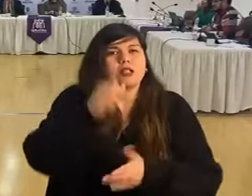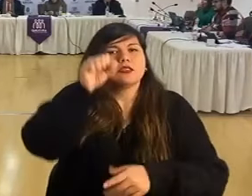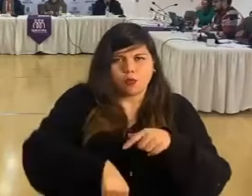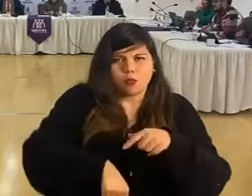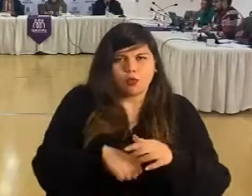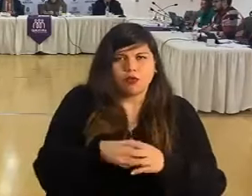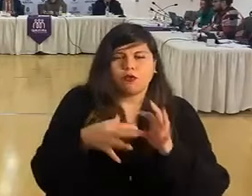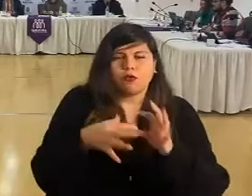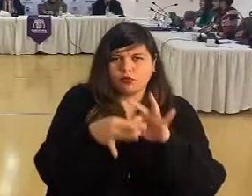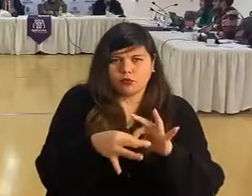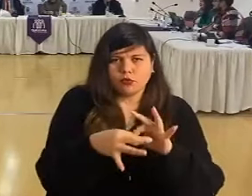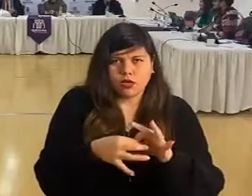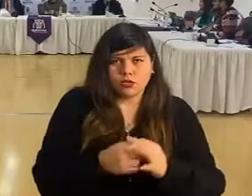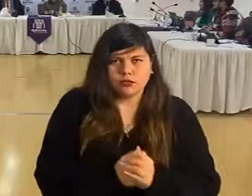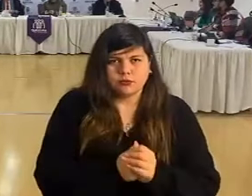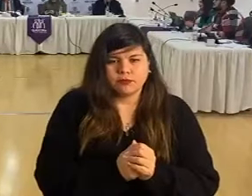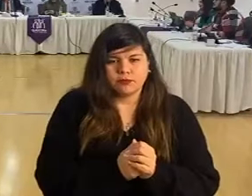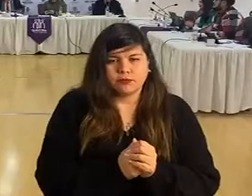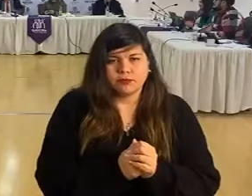Gracias.